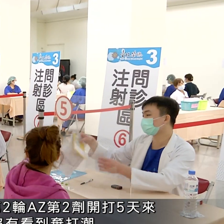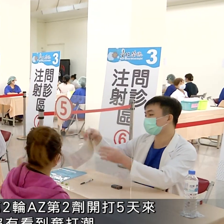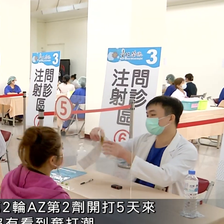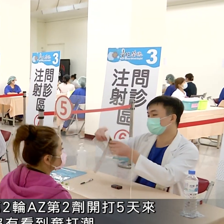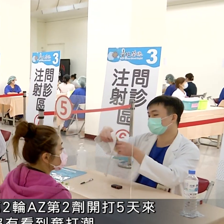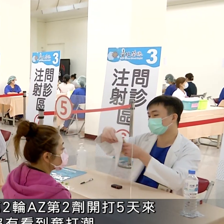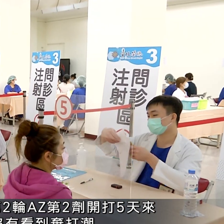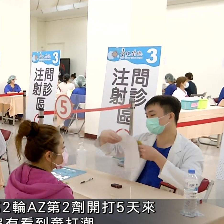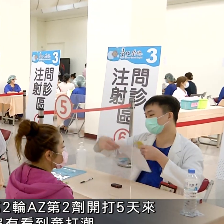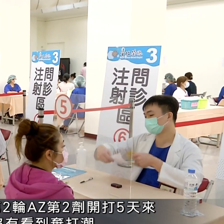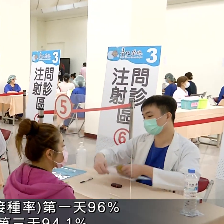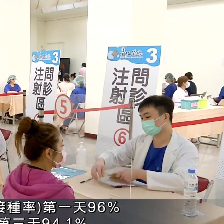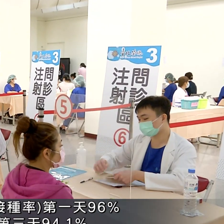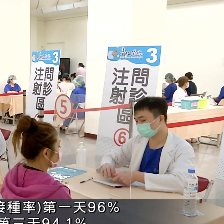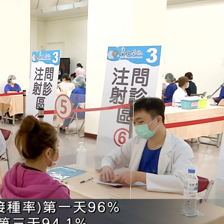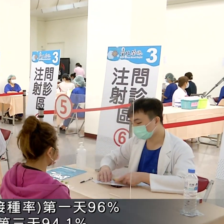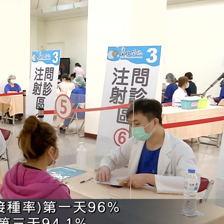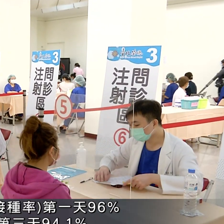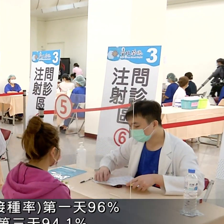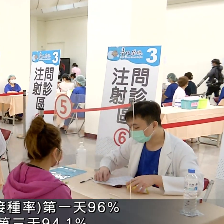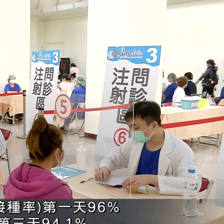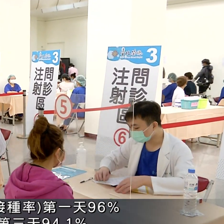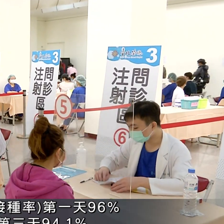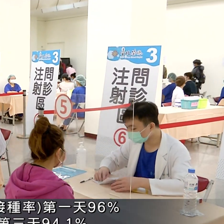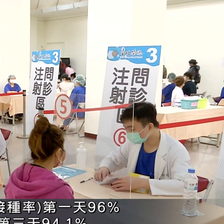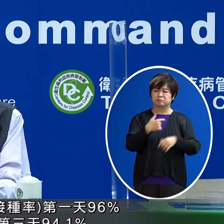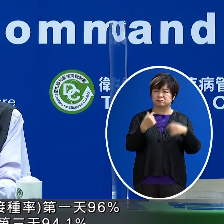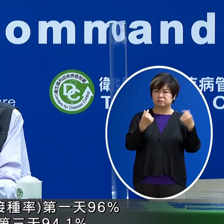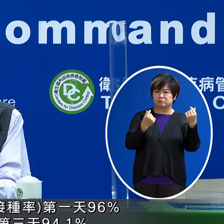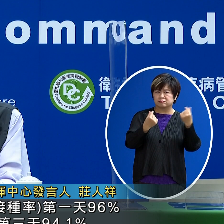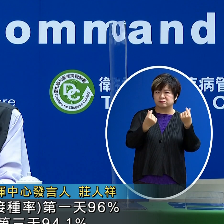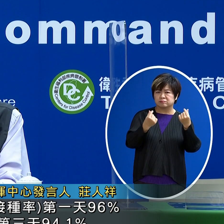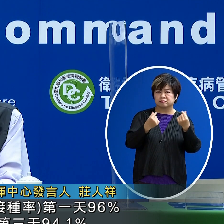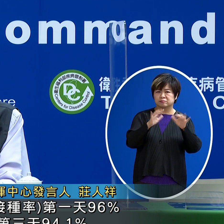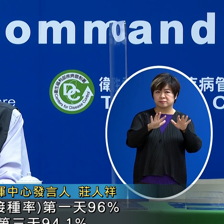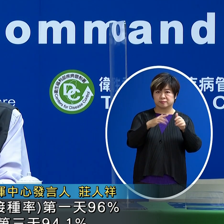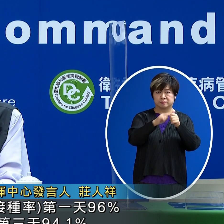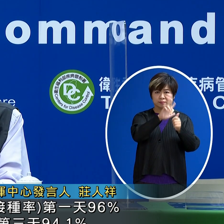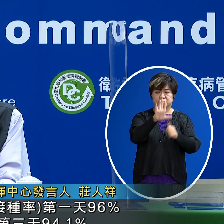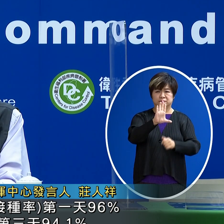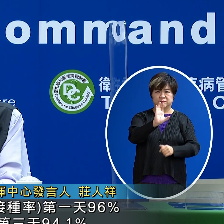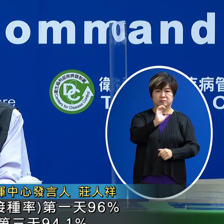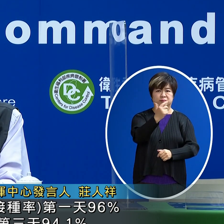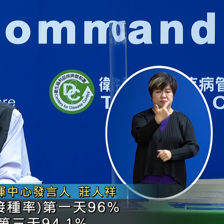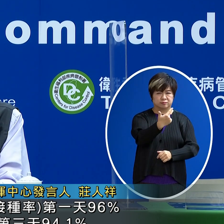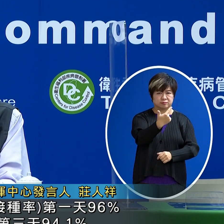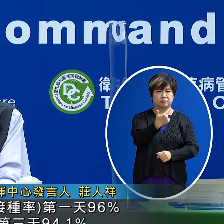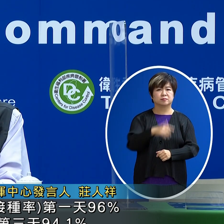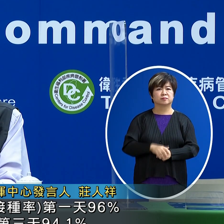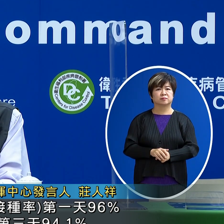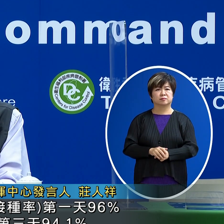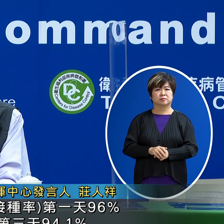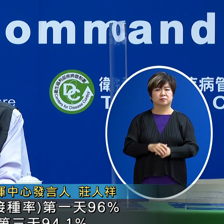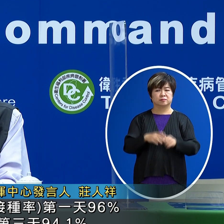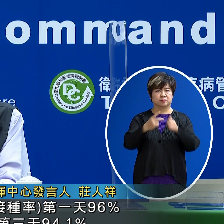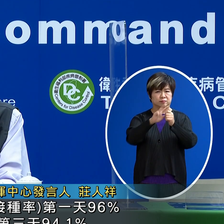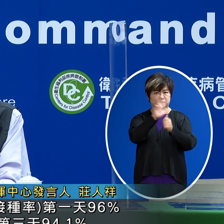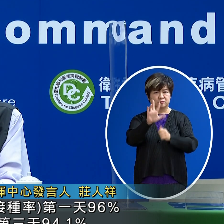没有看到弃打潮。 AZ 第2剂目前第1天是96%，第2天95.8%，